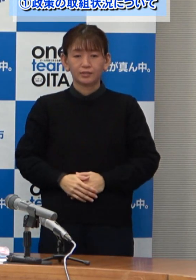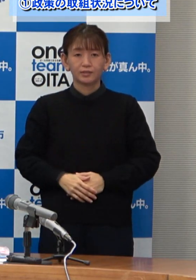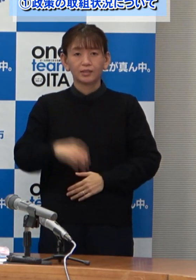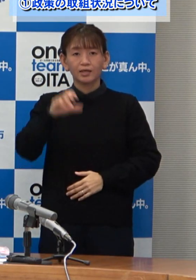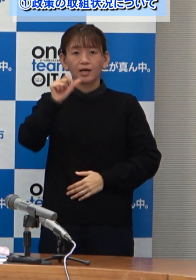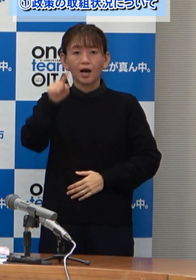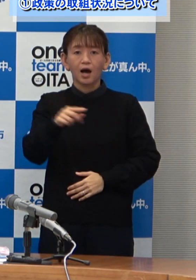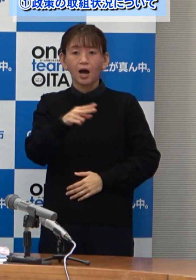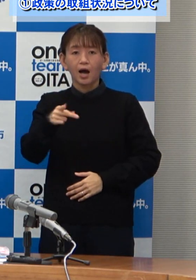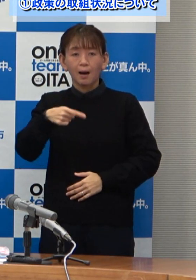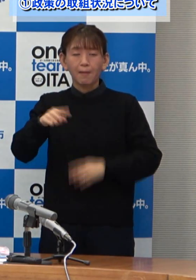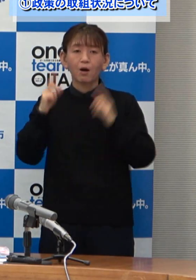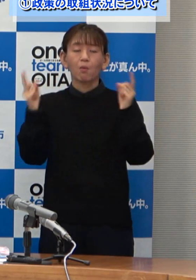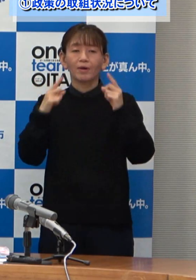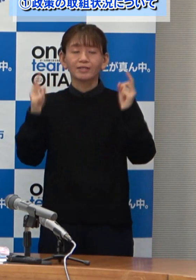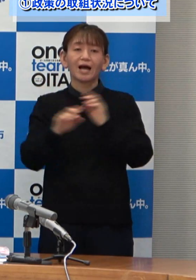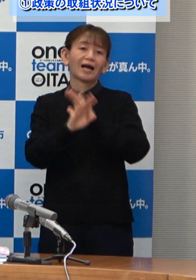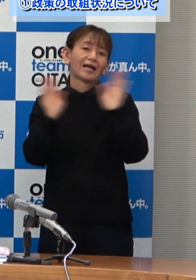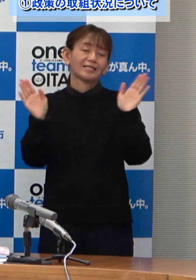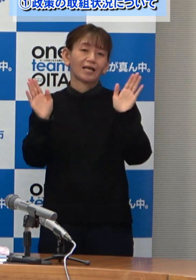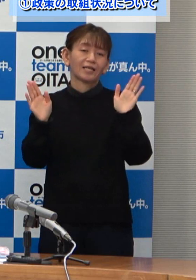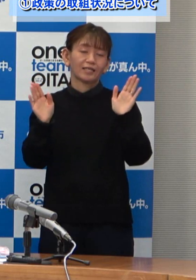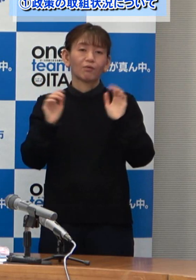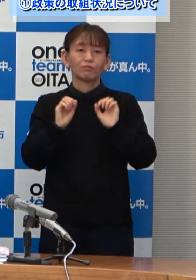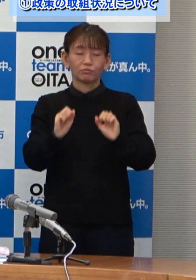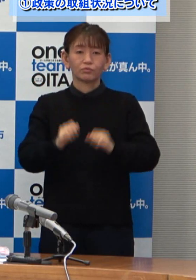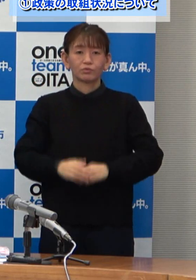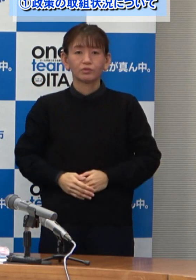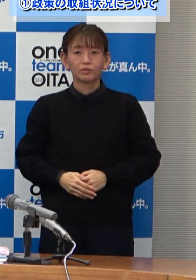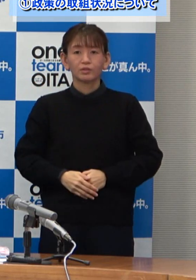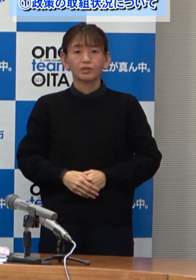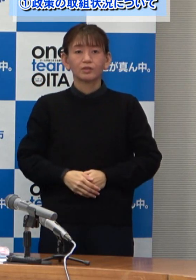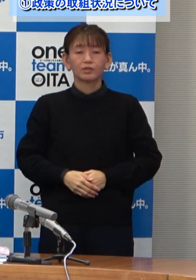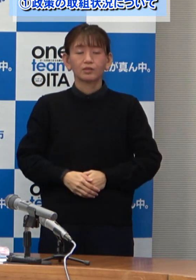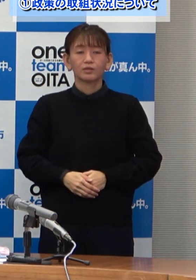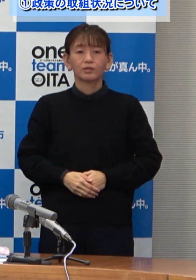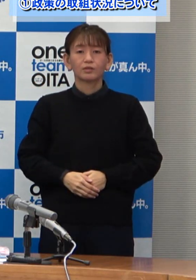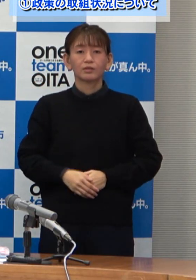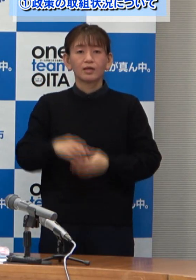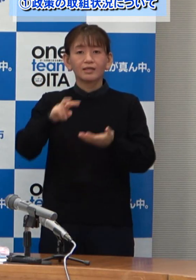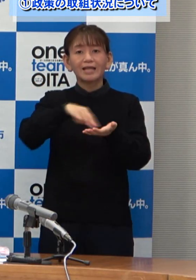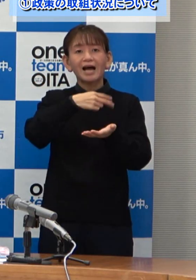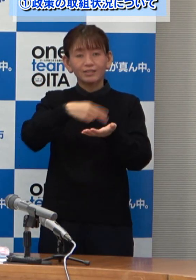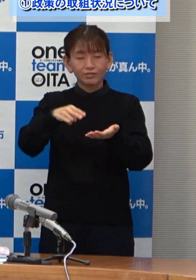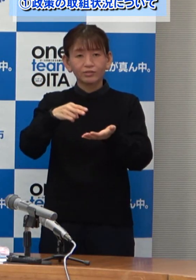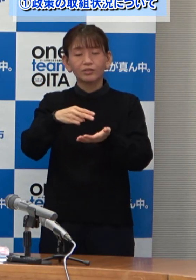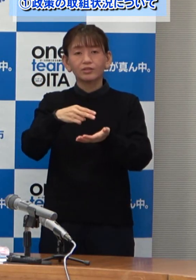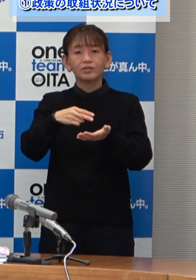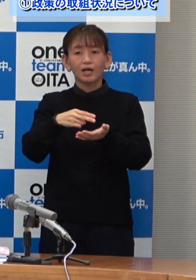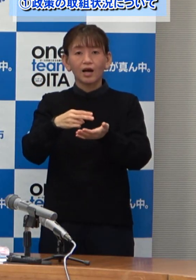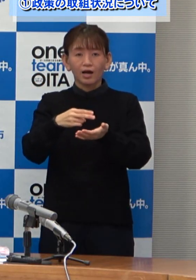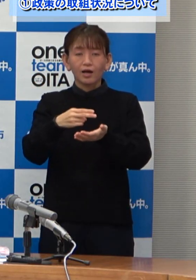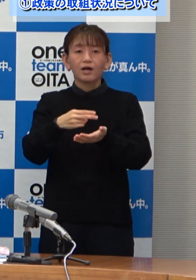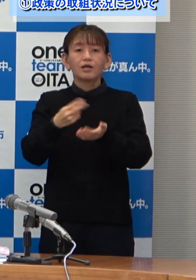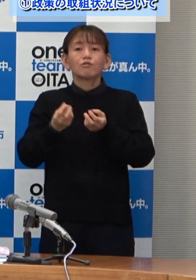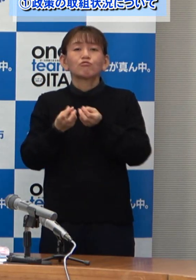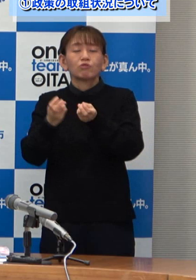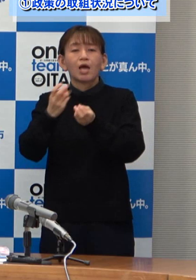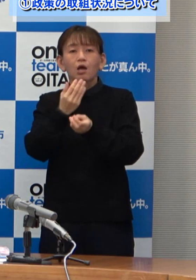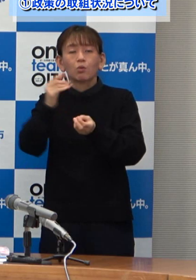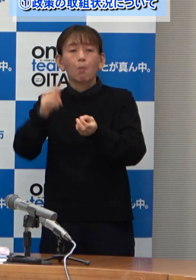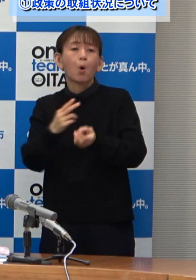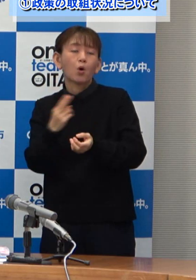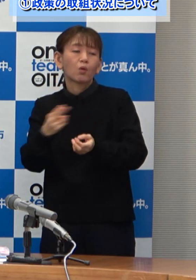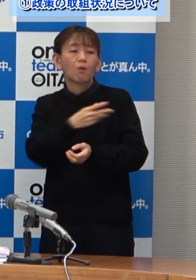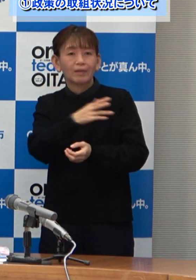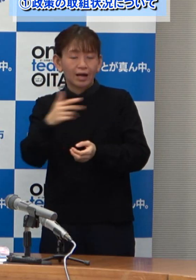事業ですが新たな魅力の喪失としてスケートボやダンスなどのアーバンスポーツが体験できるイベント大分